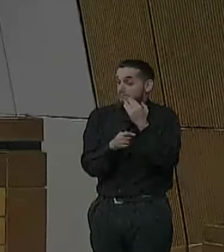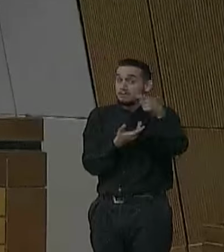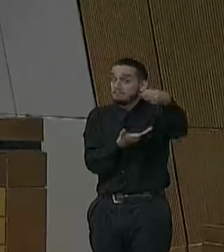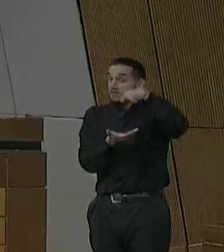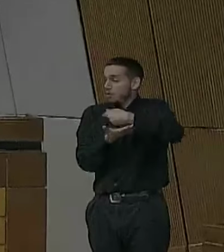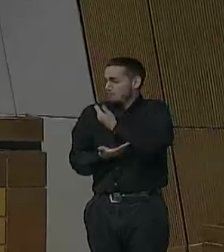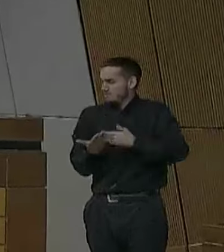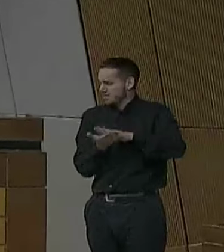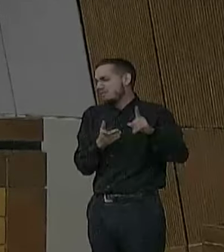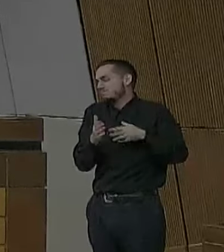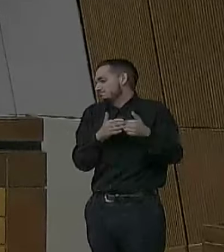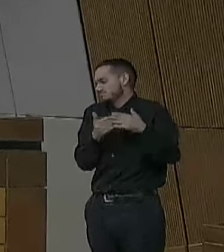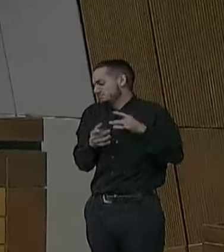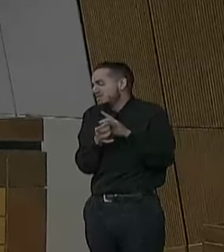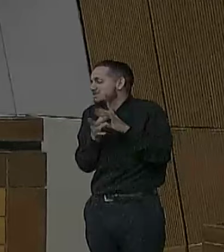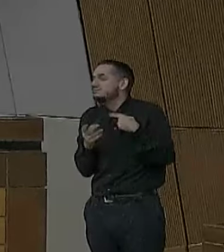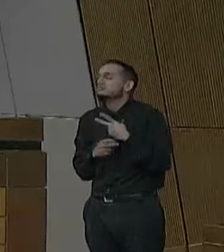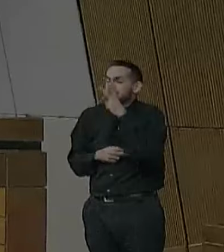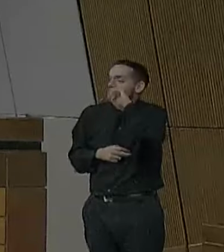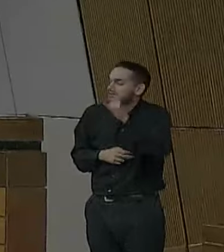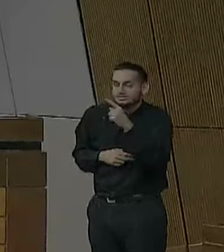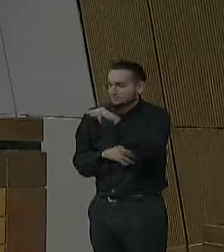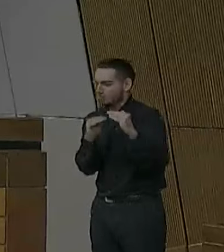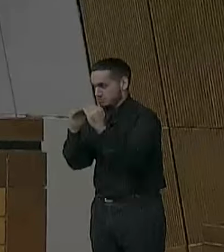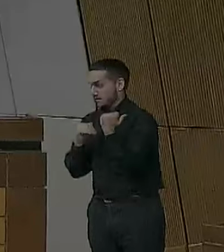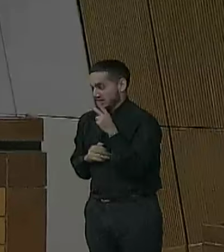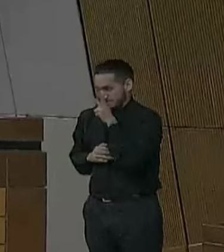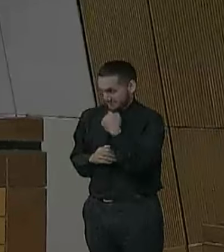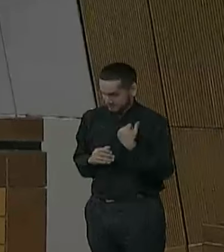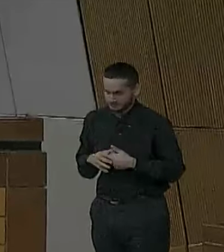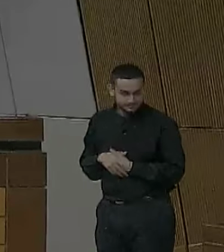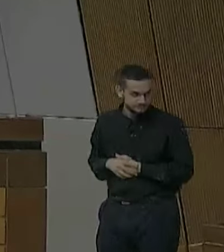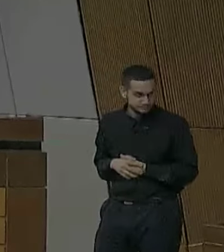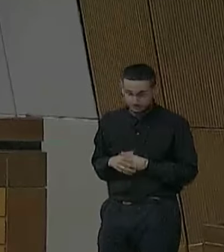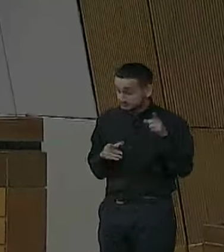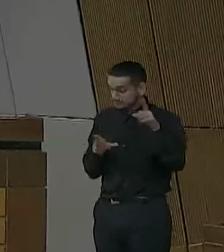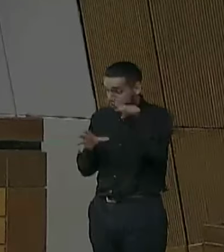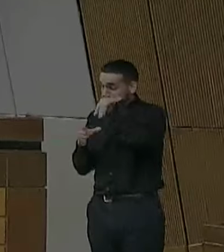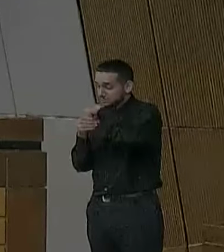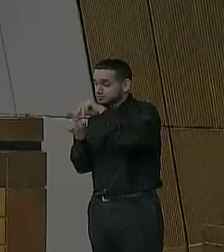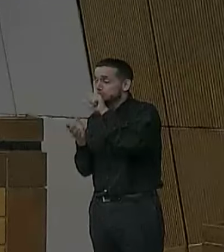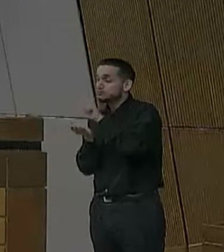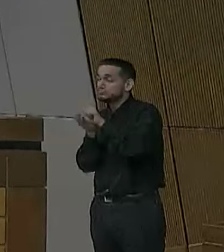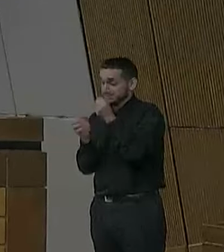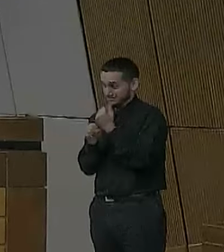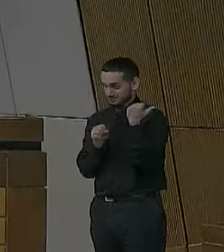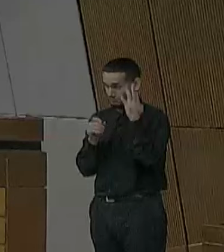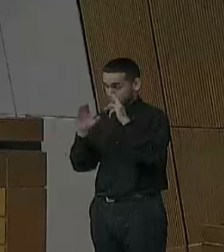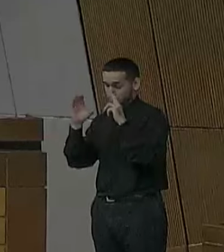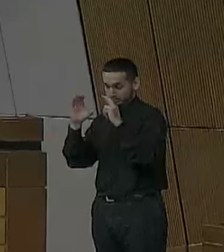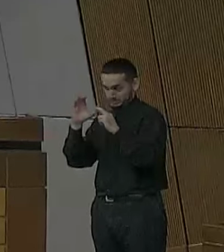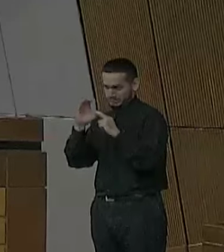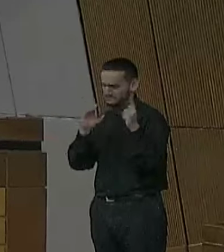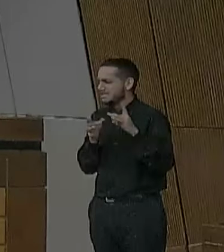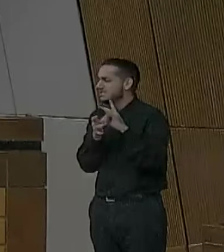que tenemos las empresas privadas, que hoy ya normalizamos la inclusión en nuestra operativa. Pero si